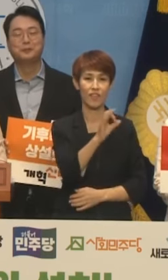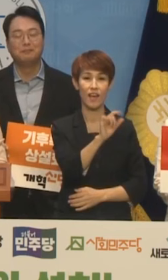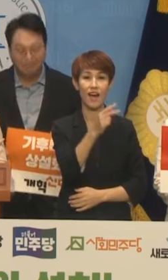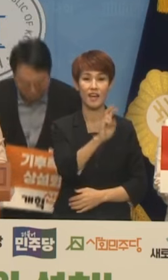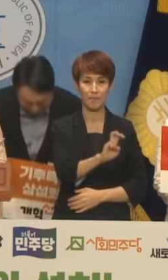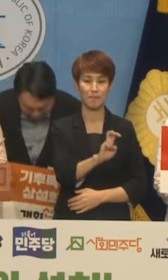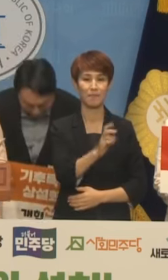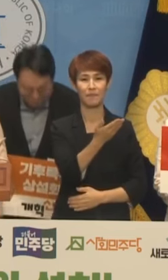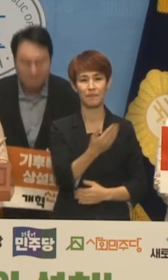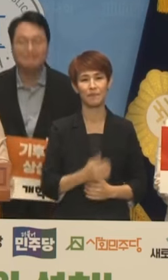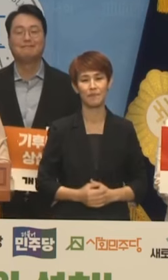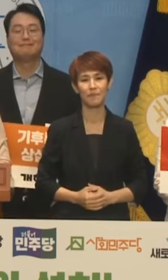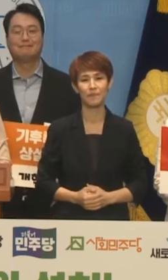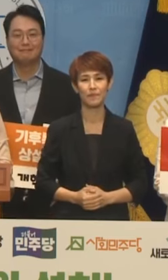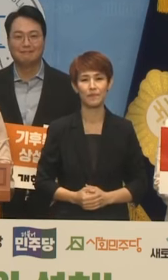참석하셨습니다.